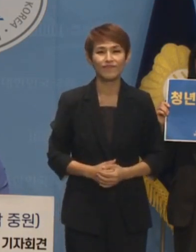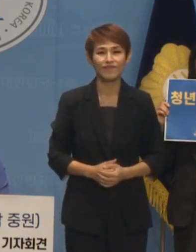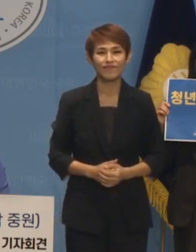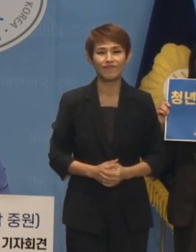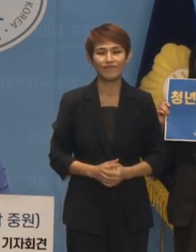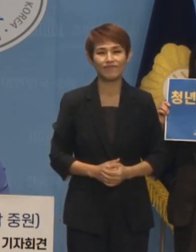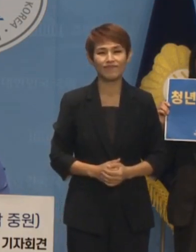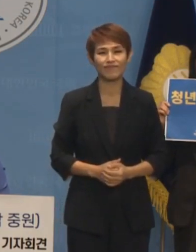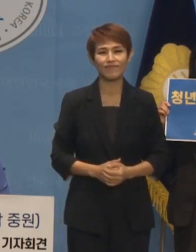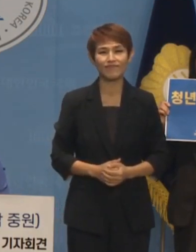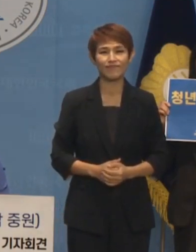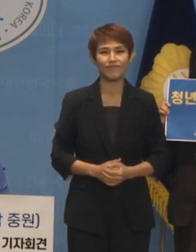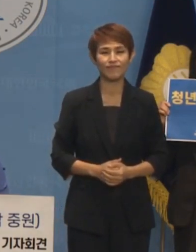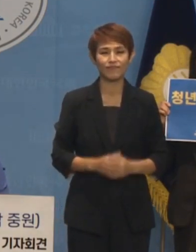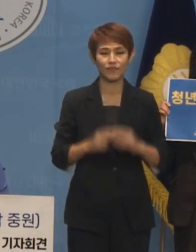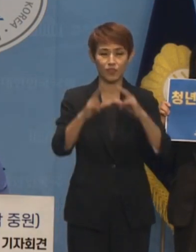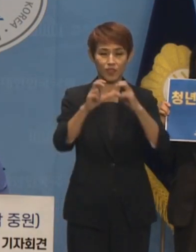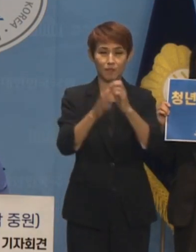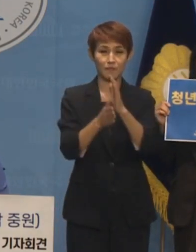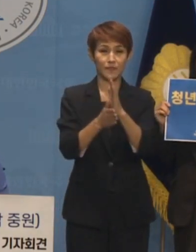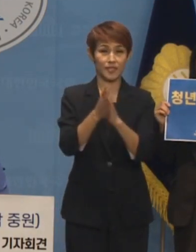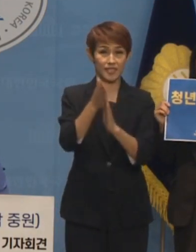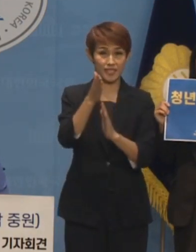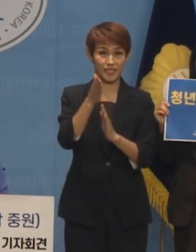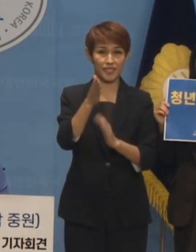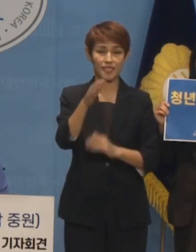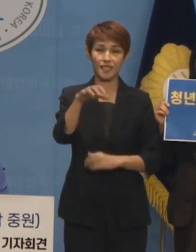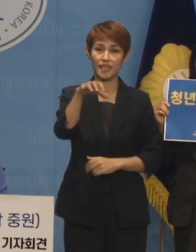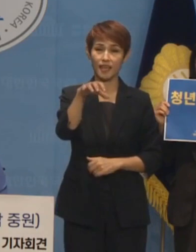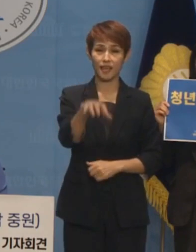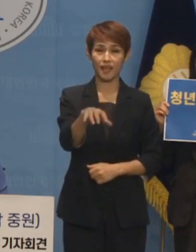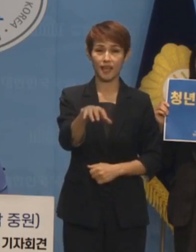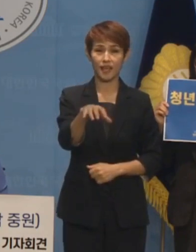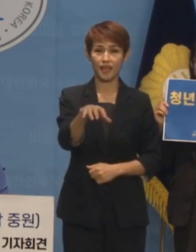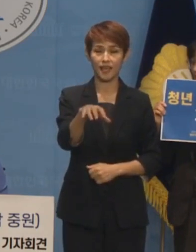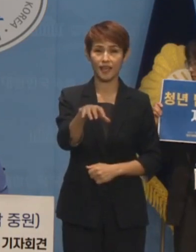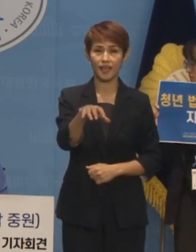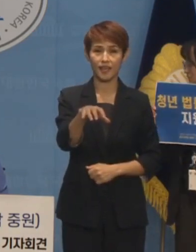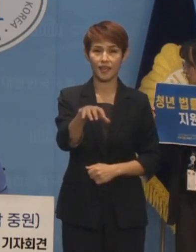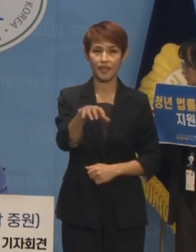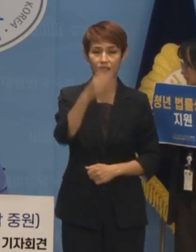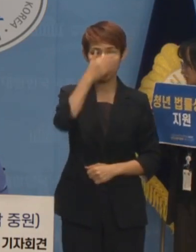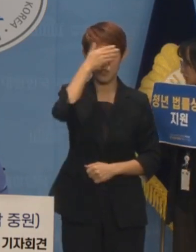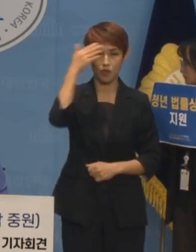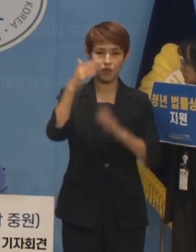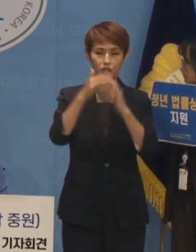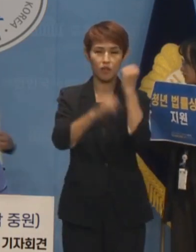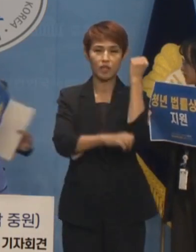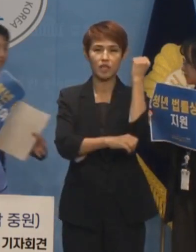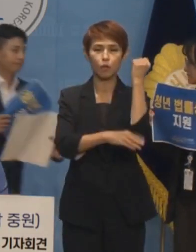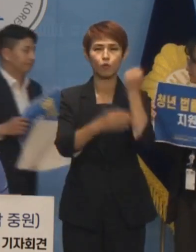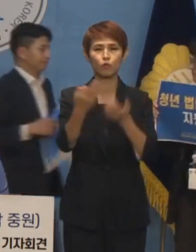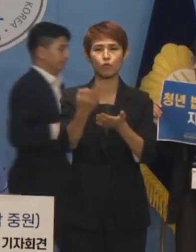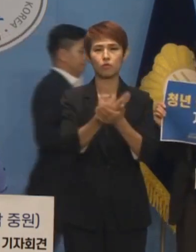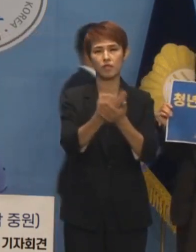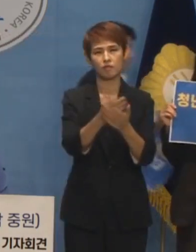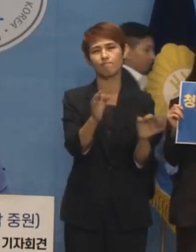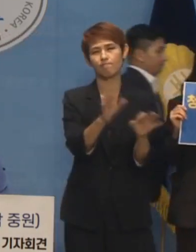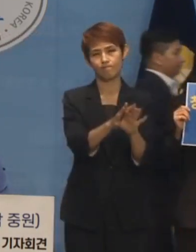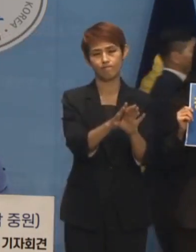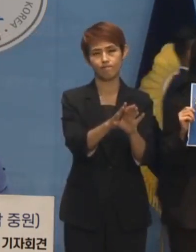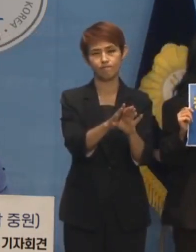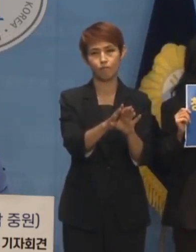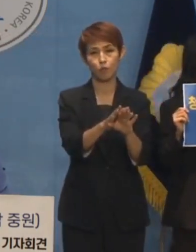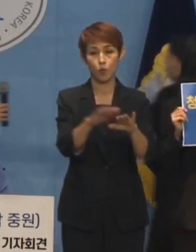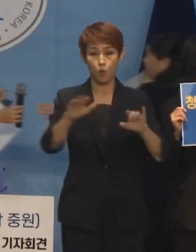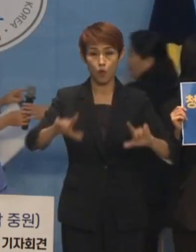네, 다음은 성남시에 작년까지 있었던 청년 기본소득이 사라지고 올해부터